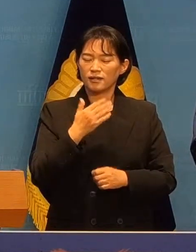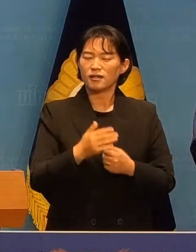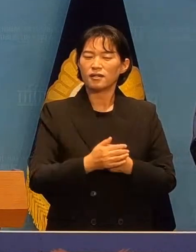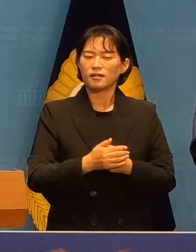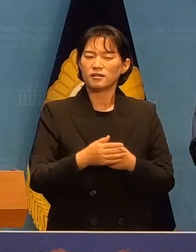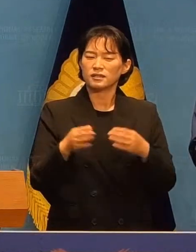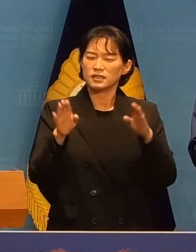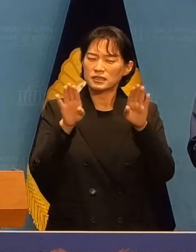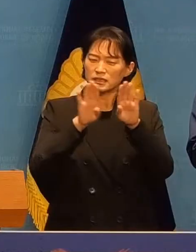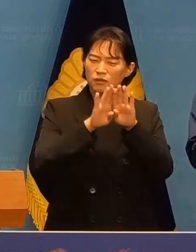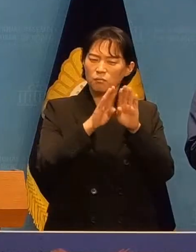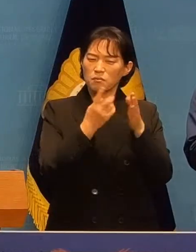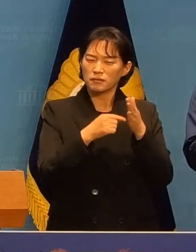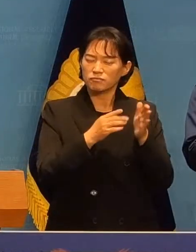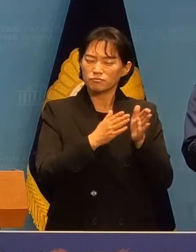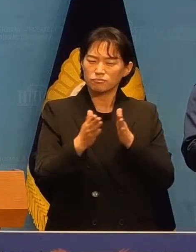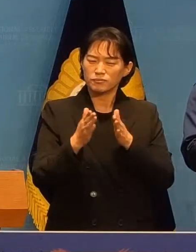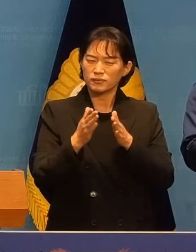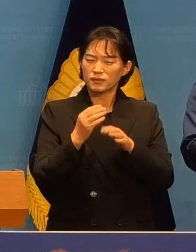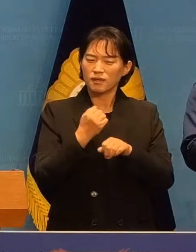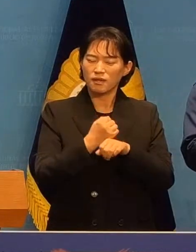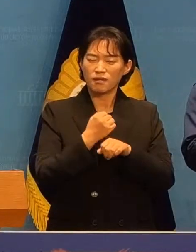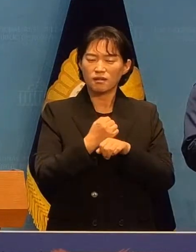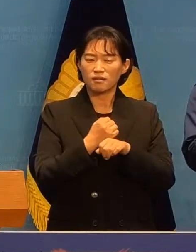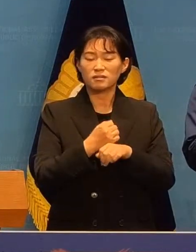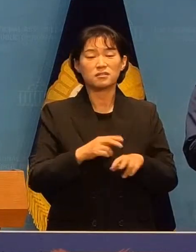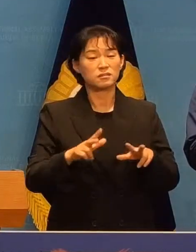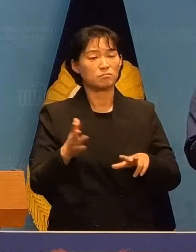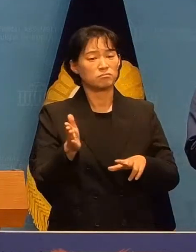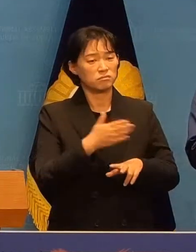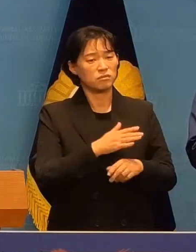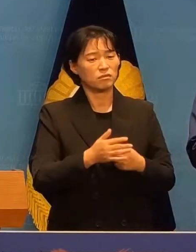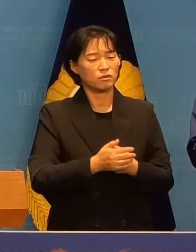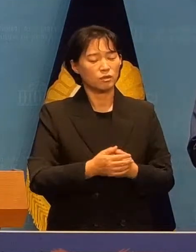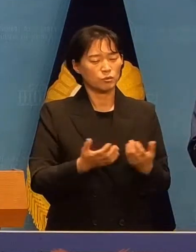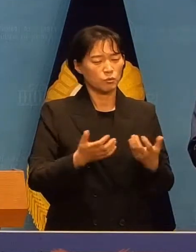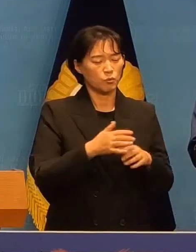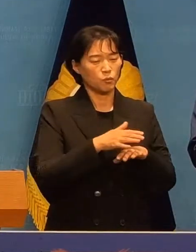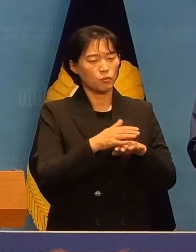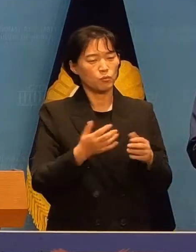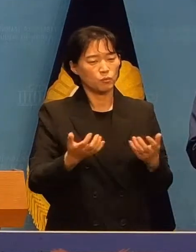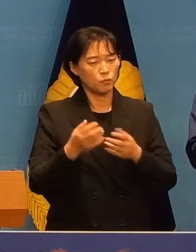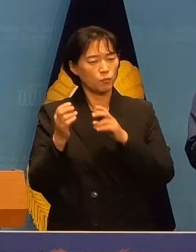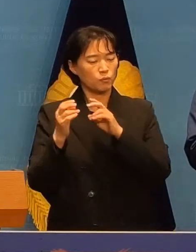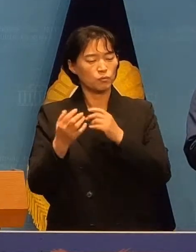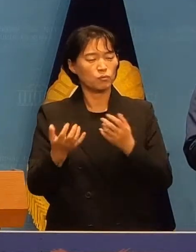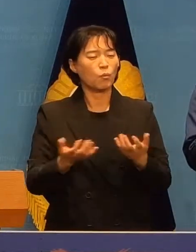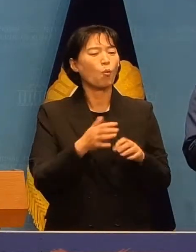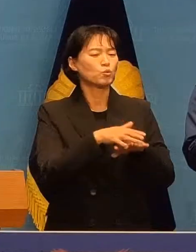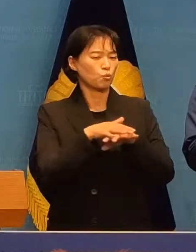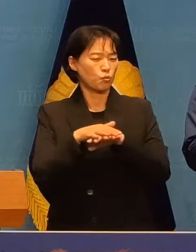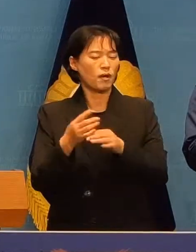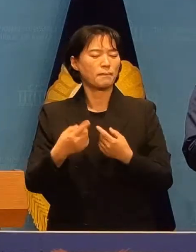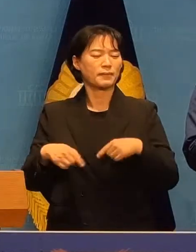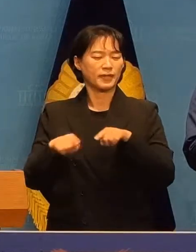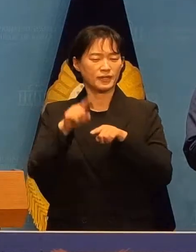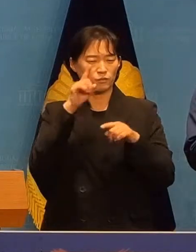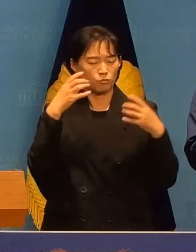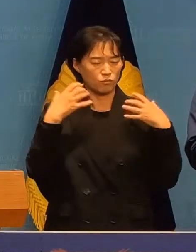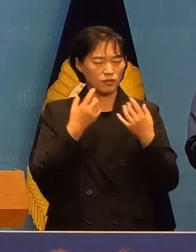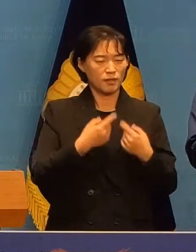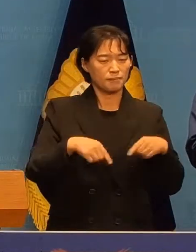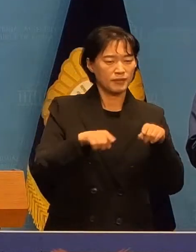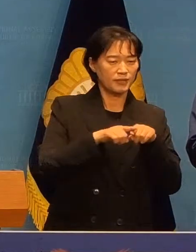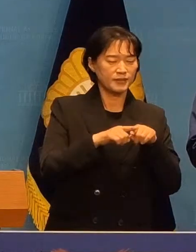점을 지적하면서 지금부터 노조와 함께 그리고 우리 정부와 함께